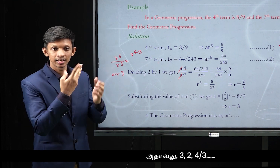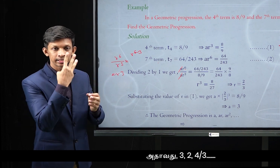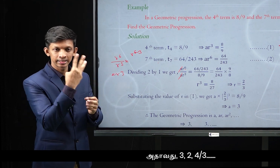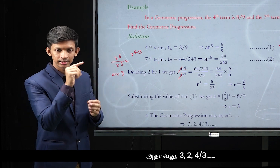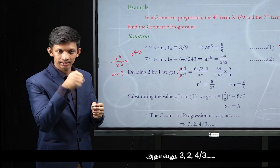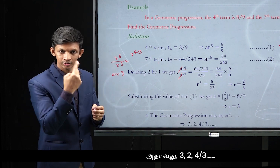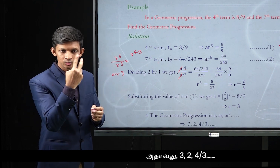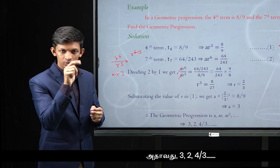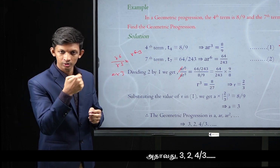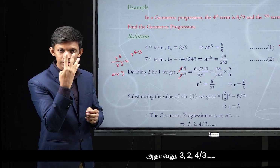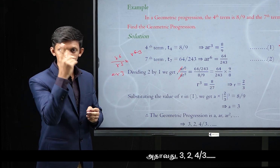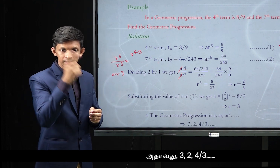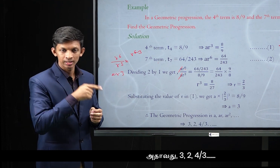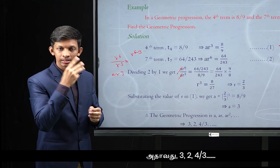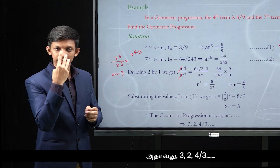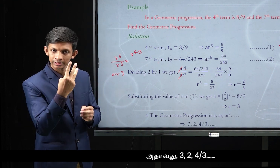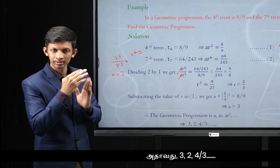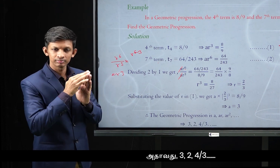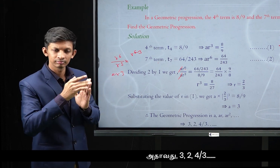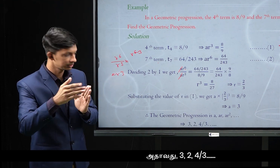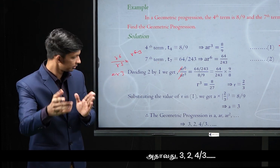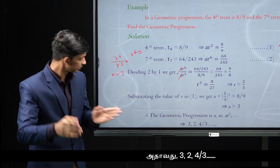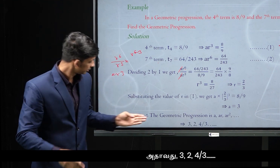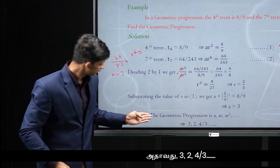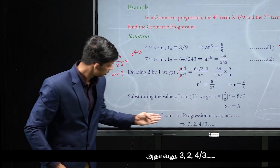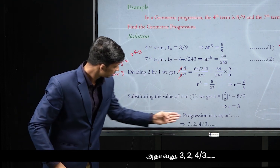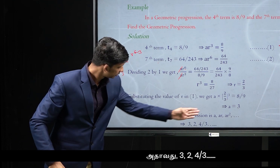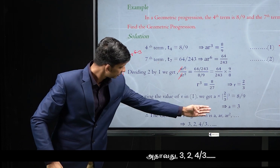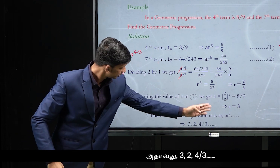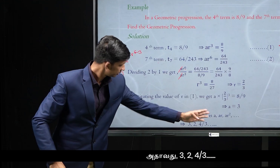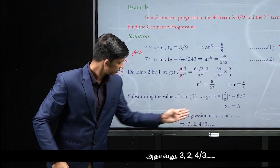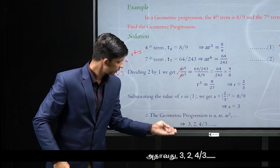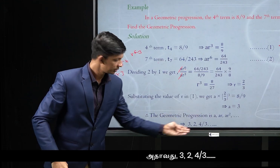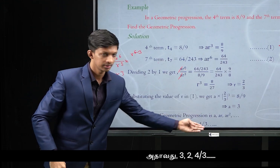அதாவது 3 2 4 கீழ் 3.